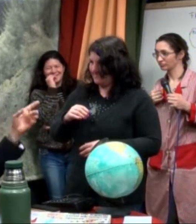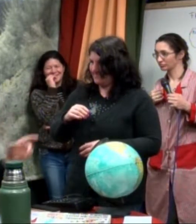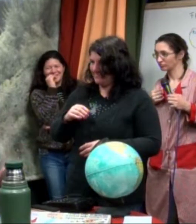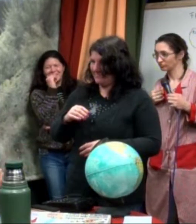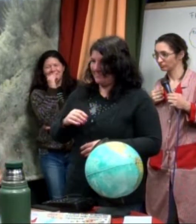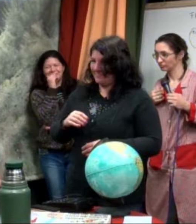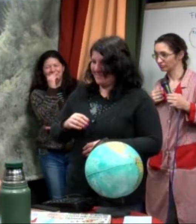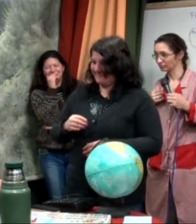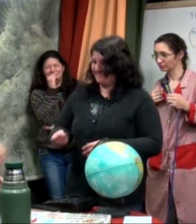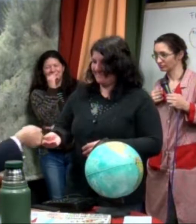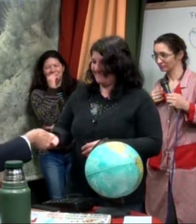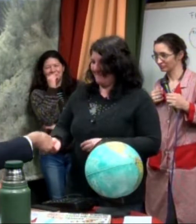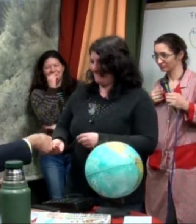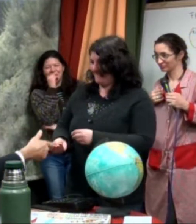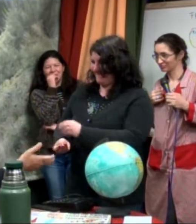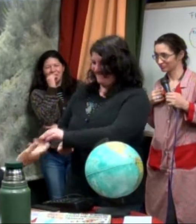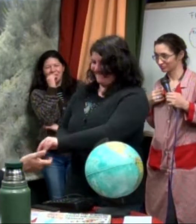lado de Puente de la Paga Va Colón Tomá Gracias